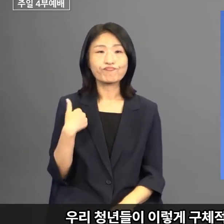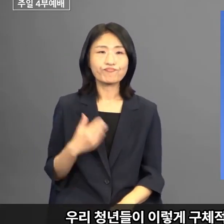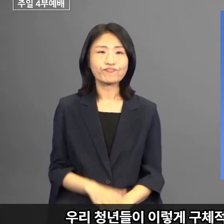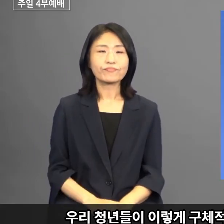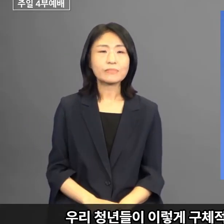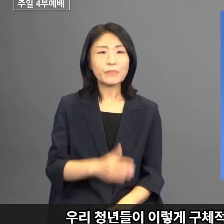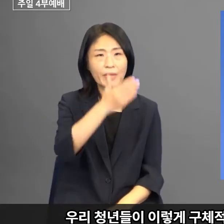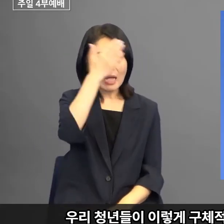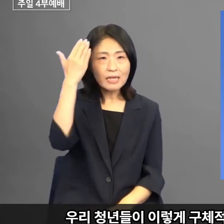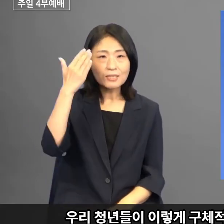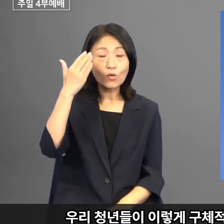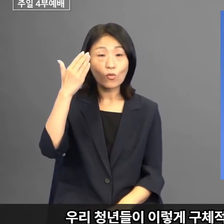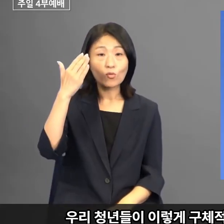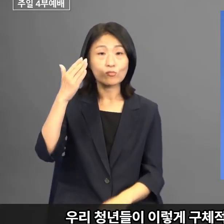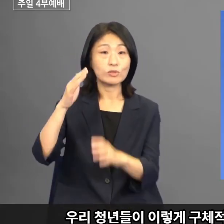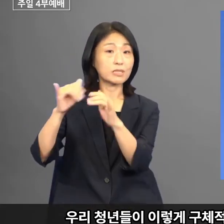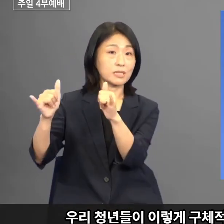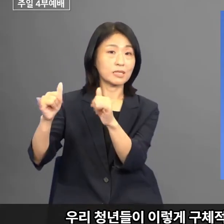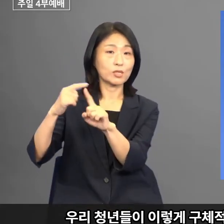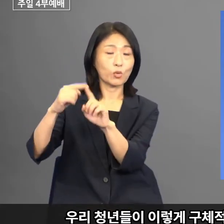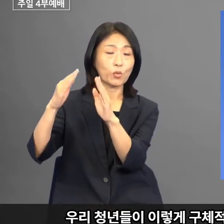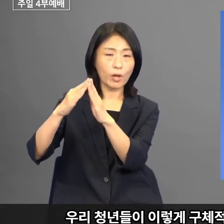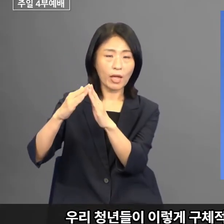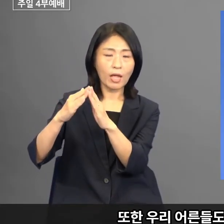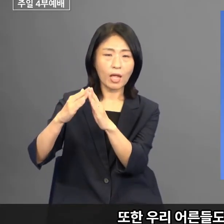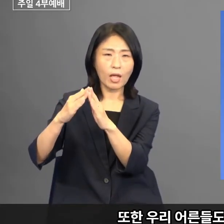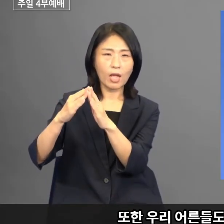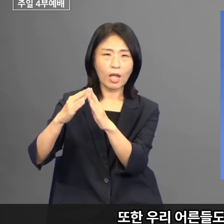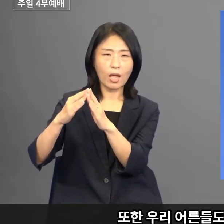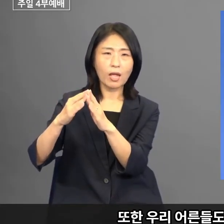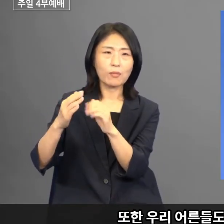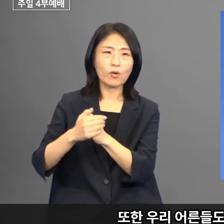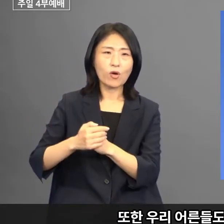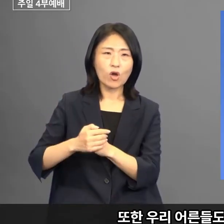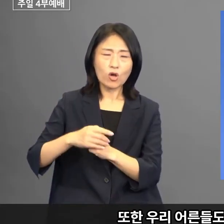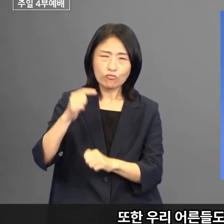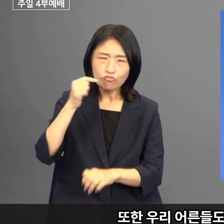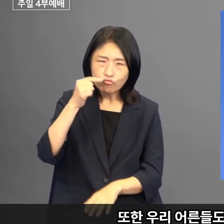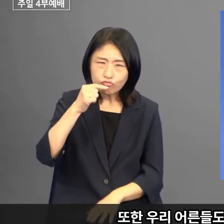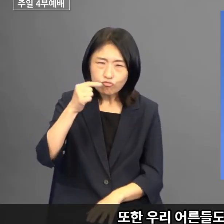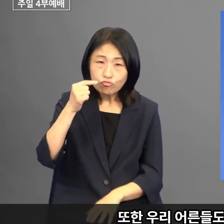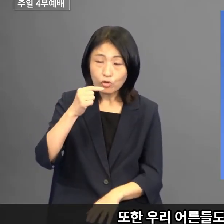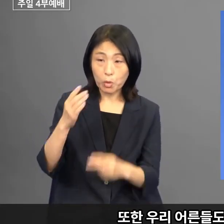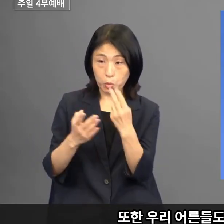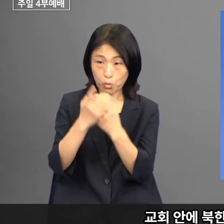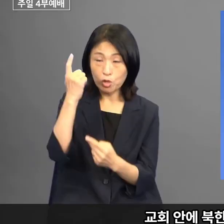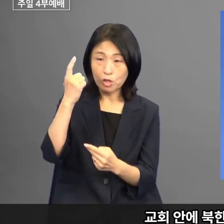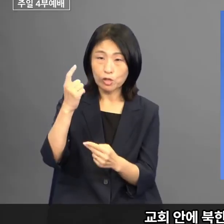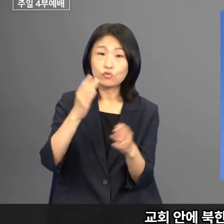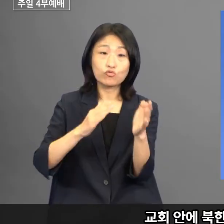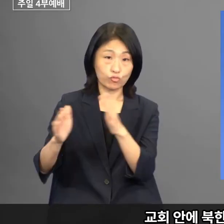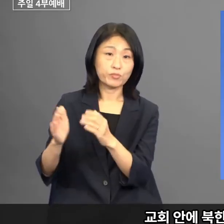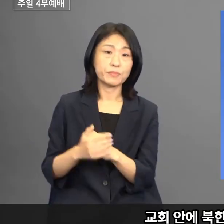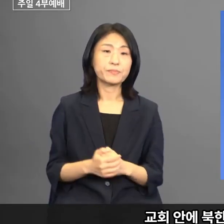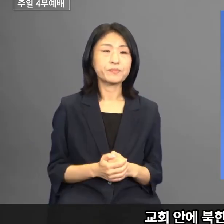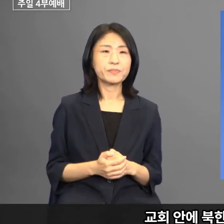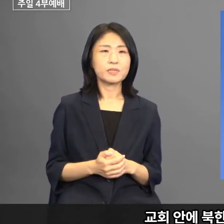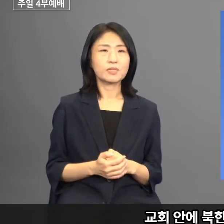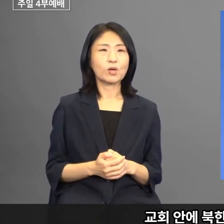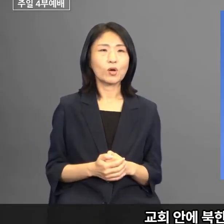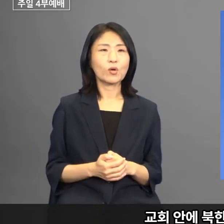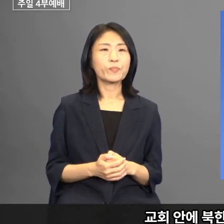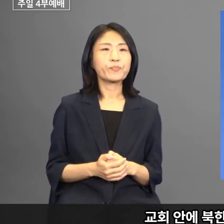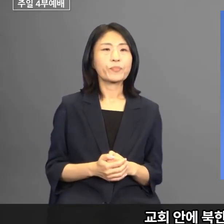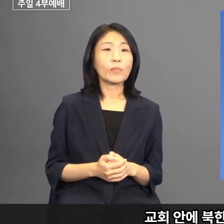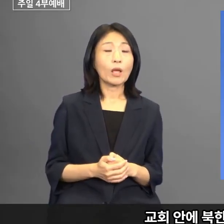이렇게 구체적으로 통일을 준비하고 있습니다. 또한 우리 어린들도 해야 되지 않겠습니까? 교회 안에 북한